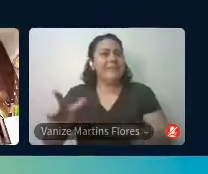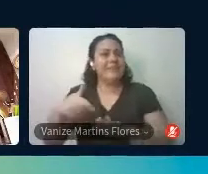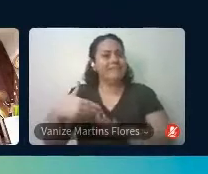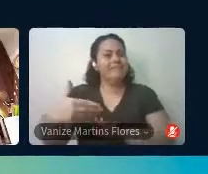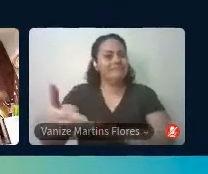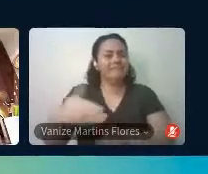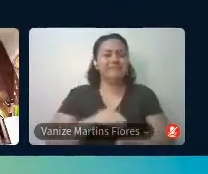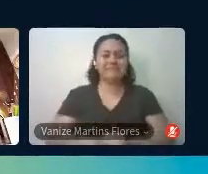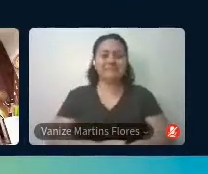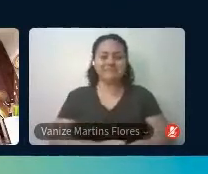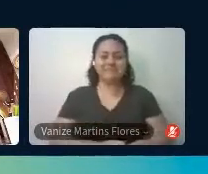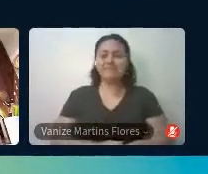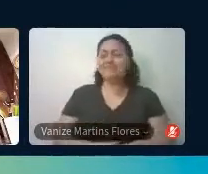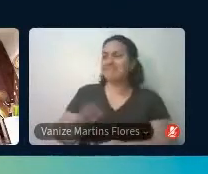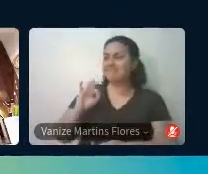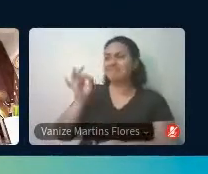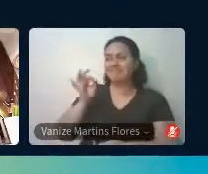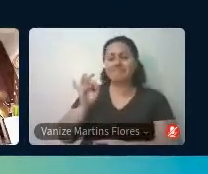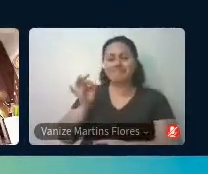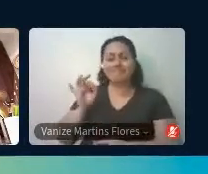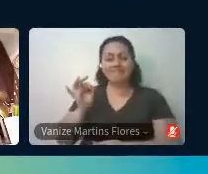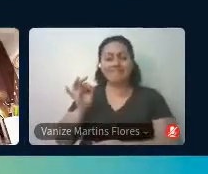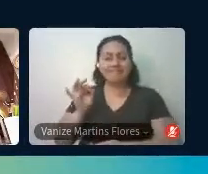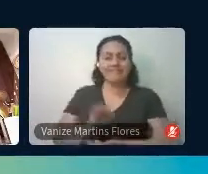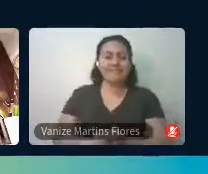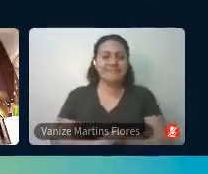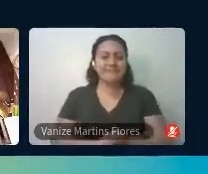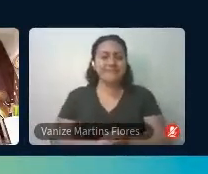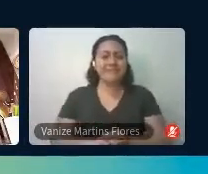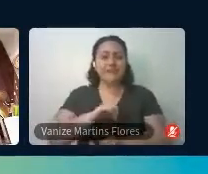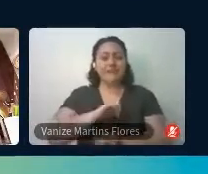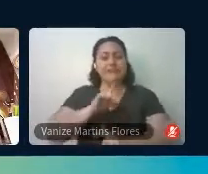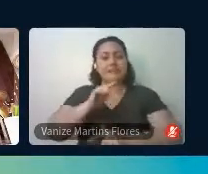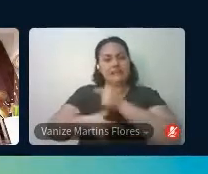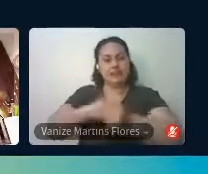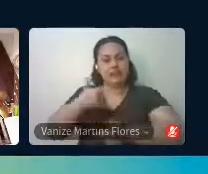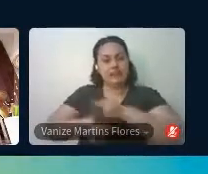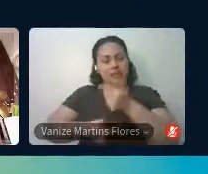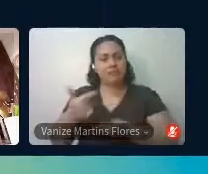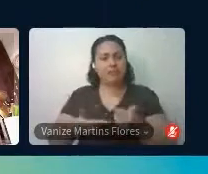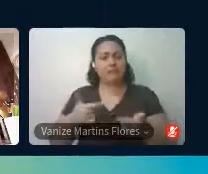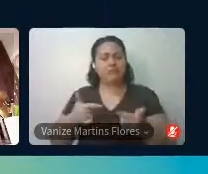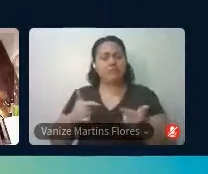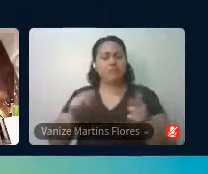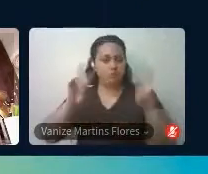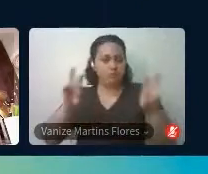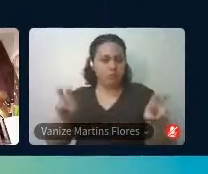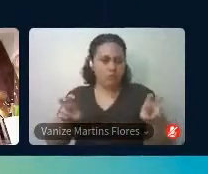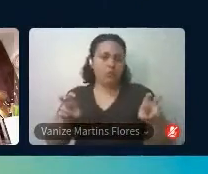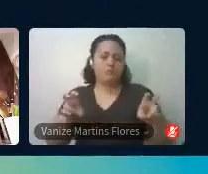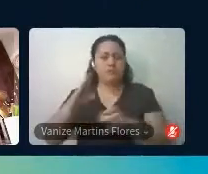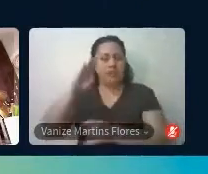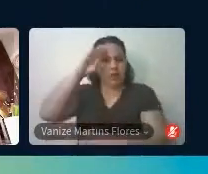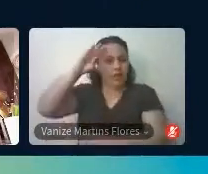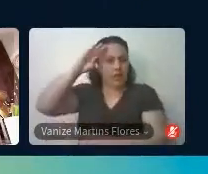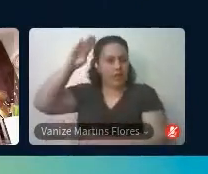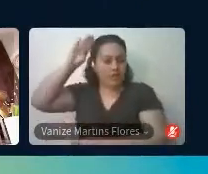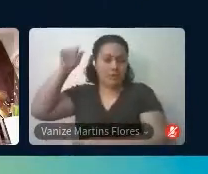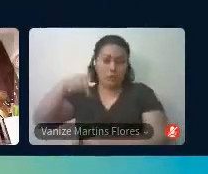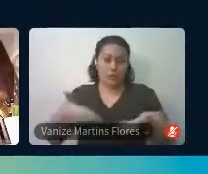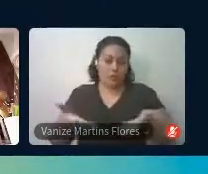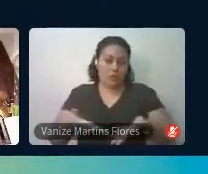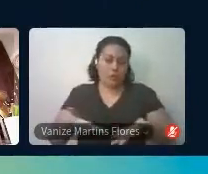Sim, a gente vai trabalhar, numa semana, trabalhar questões relacionadas a questões acadêmicas, então a gente começa hoje com